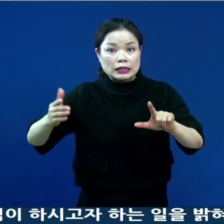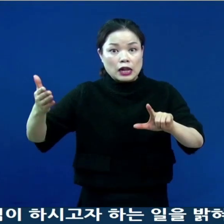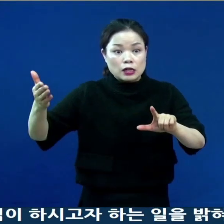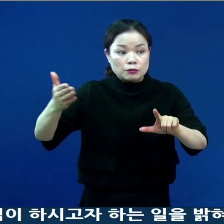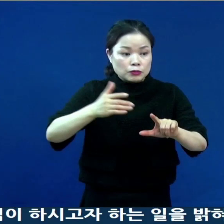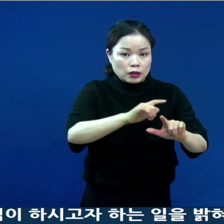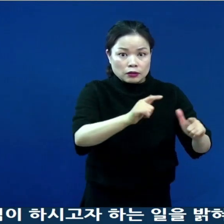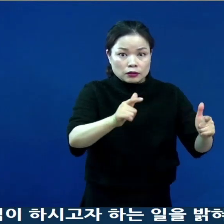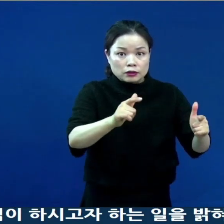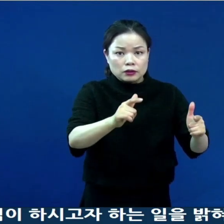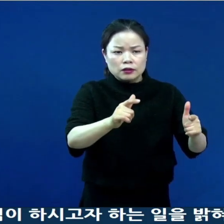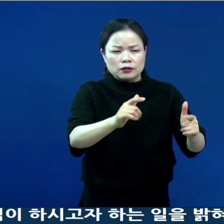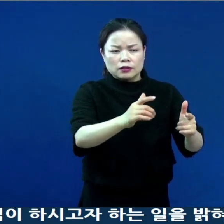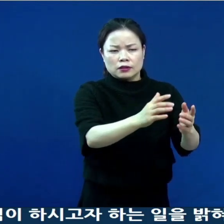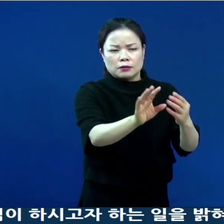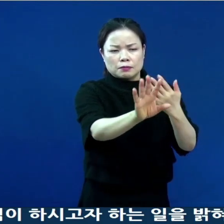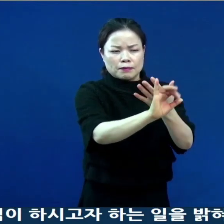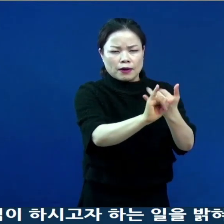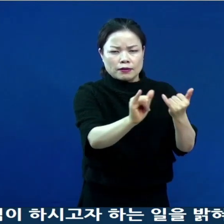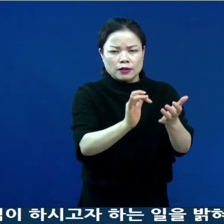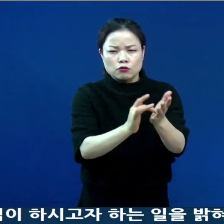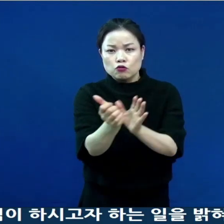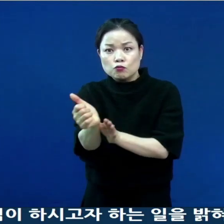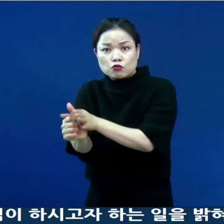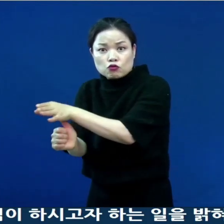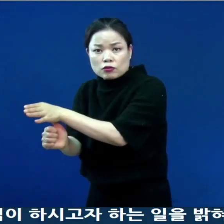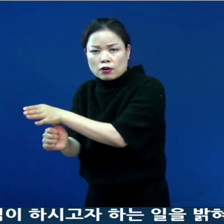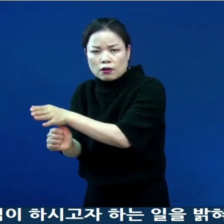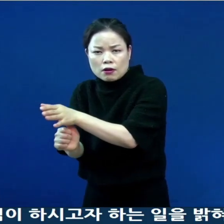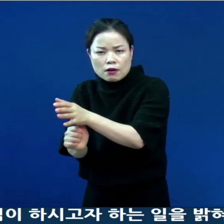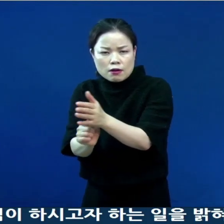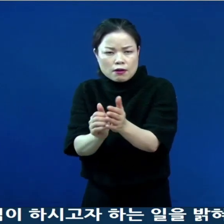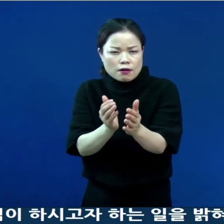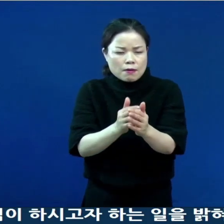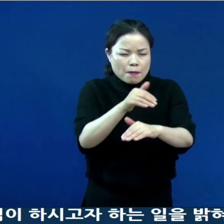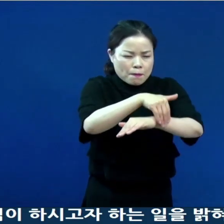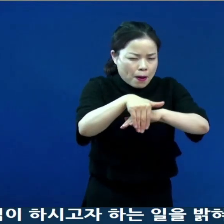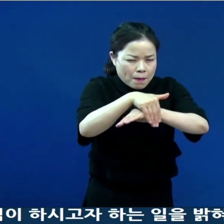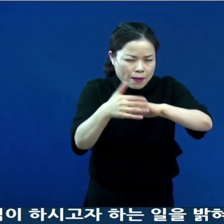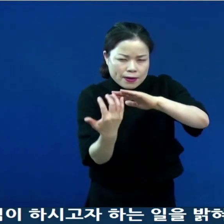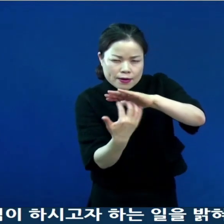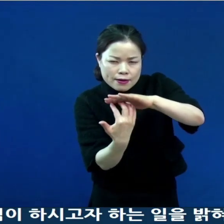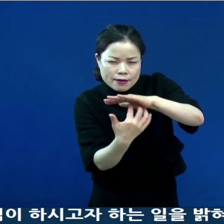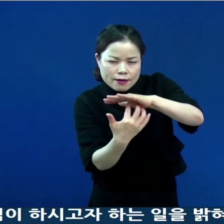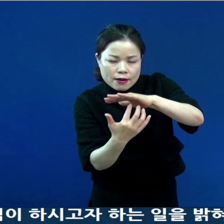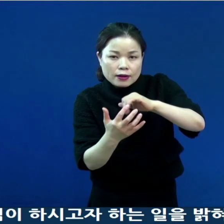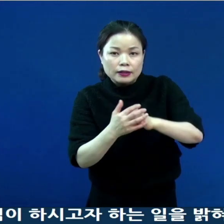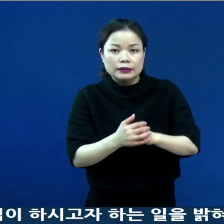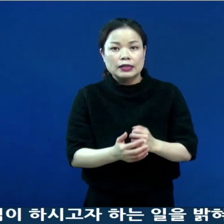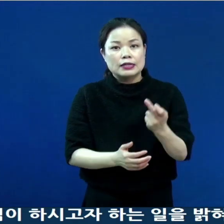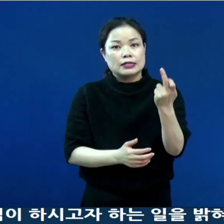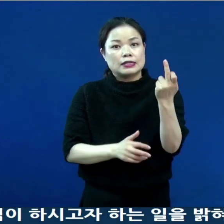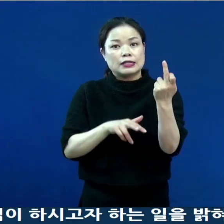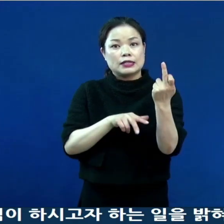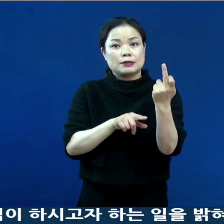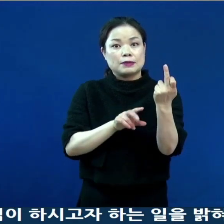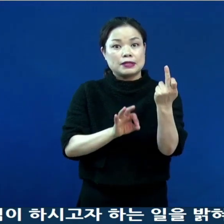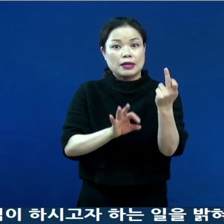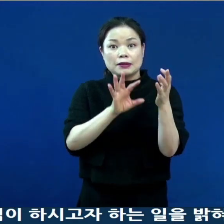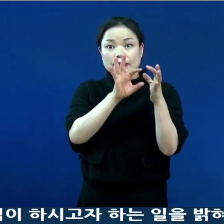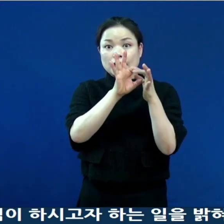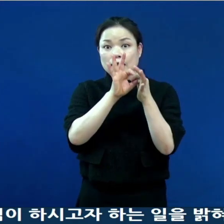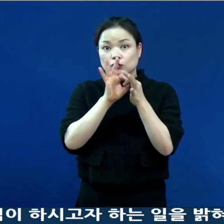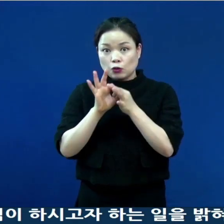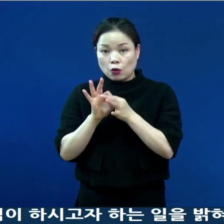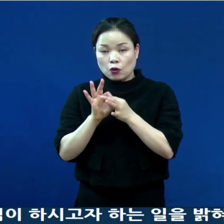부터는 그들이 예수를 죽이려고 모의하니라. 그래서 이제 앞으로 뒷면 요한복음 요 뒤에 이후는 12장에 한 번 더 계속